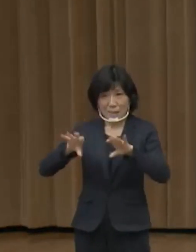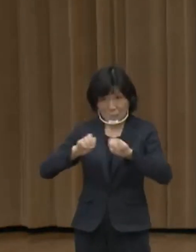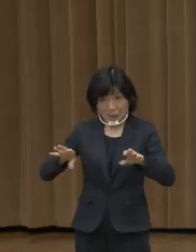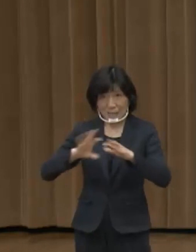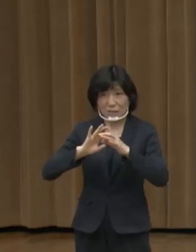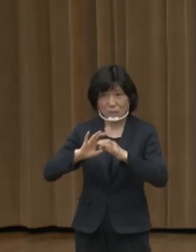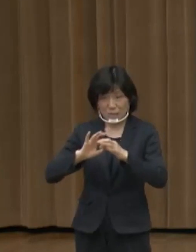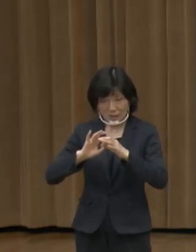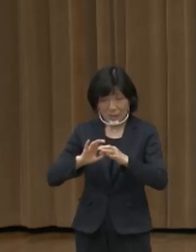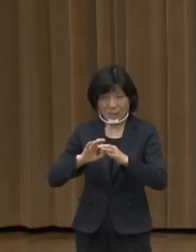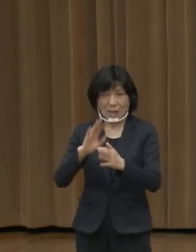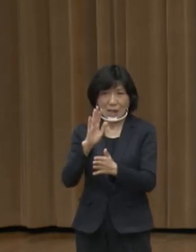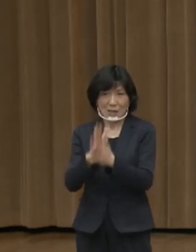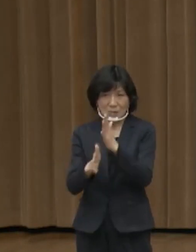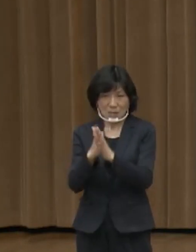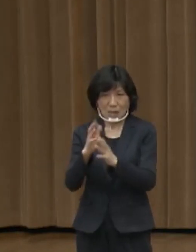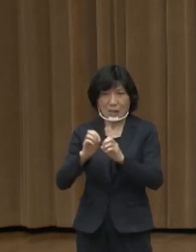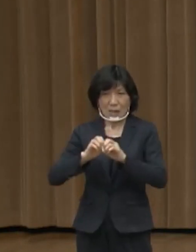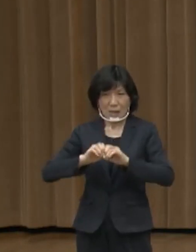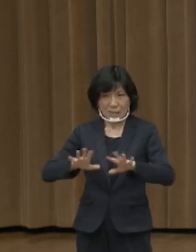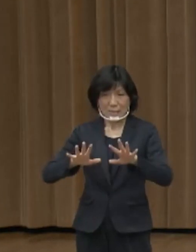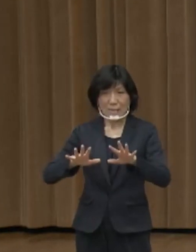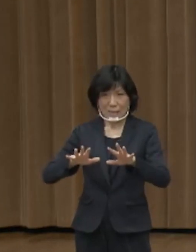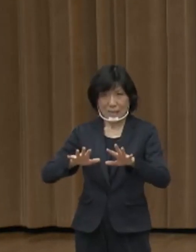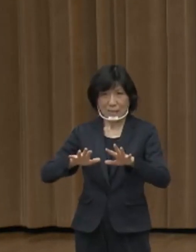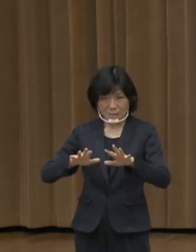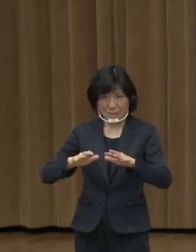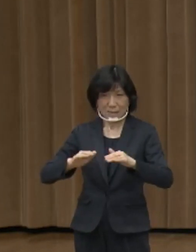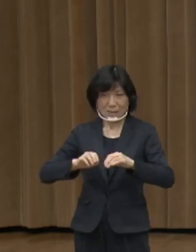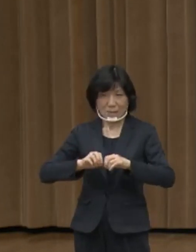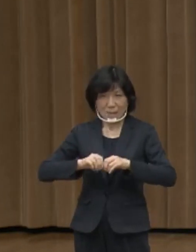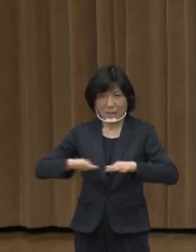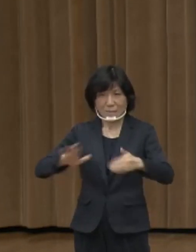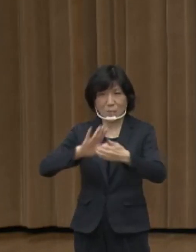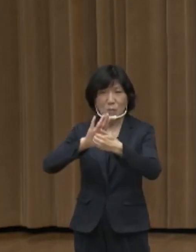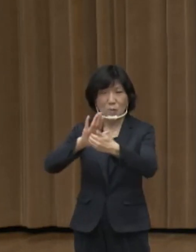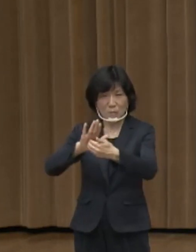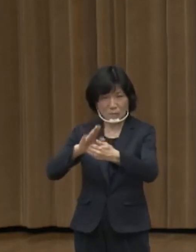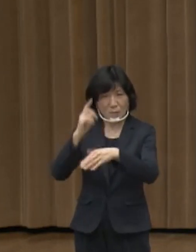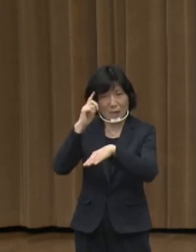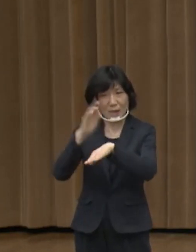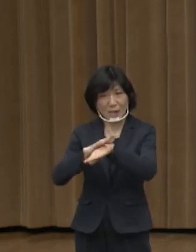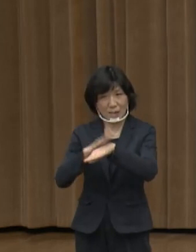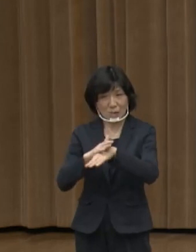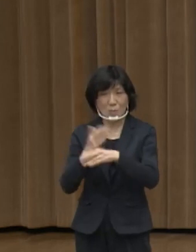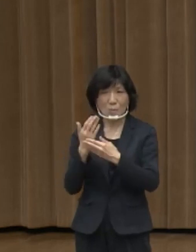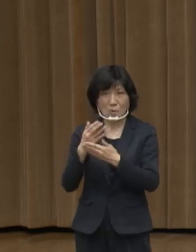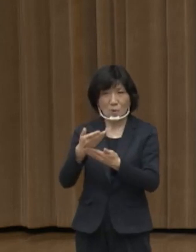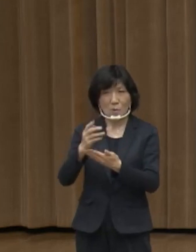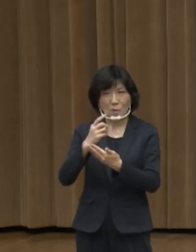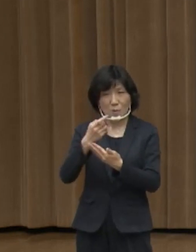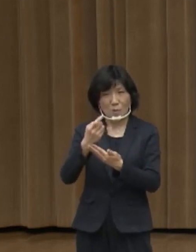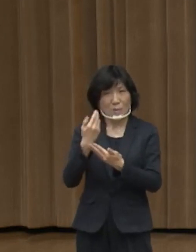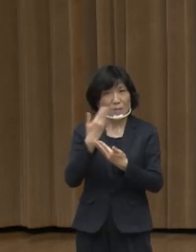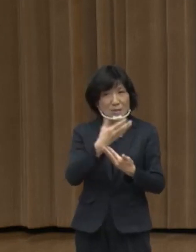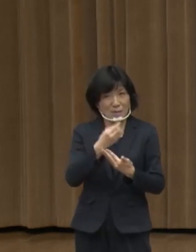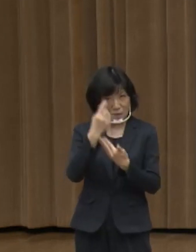改めてですね、感染拡大防止と社会経済活動の両立に向けたお考えをお聞かせください。 は